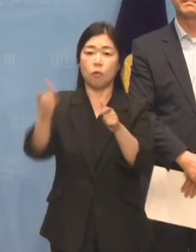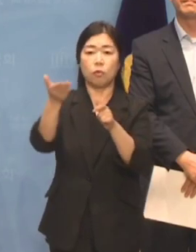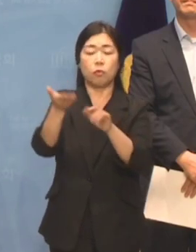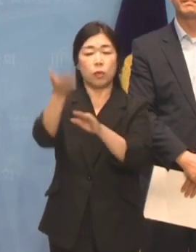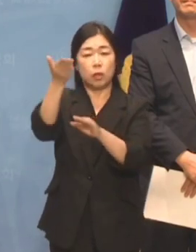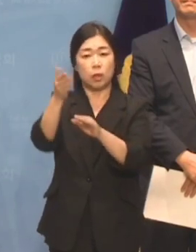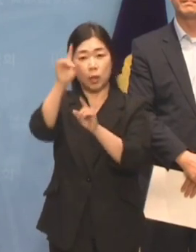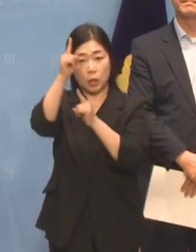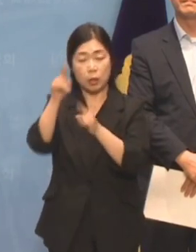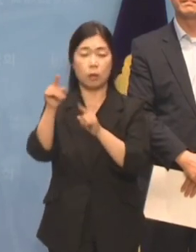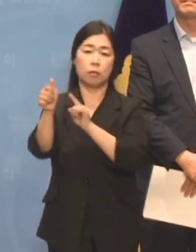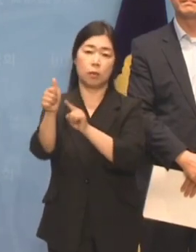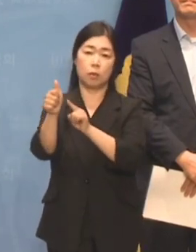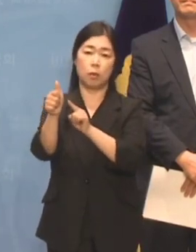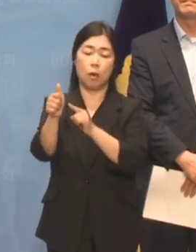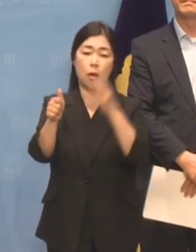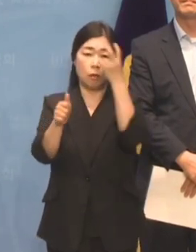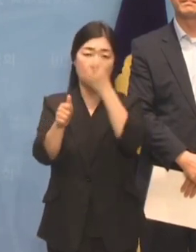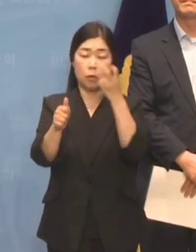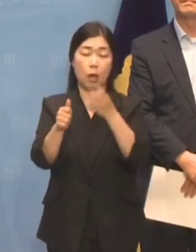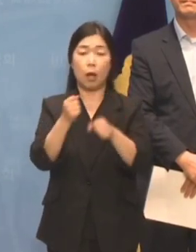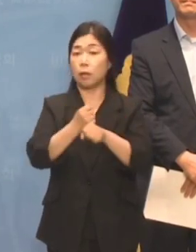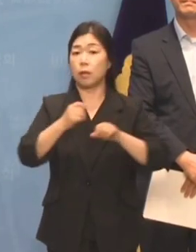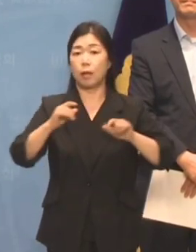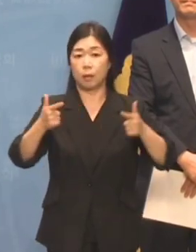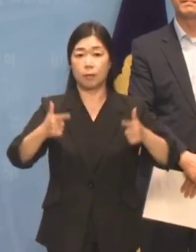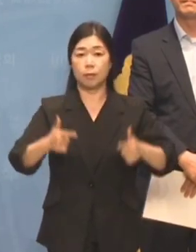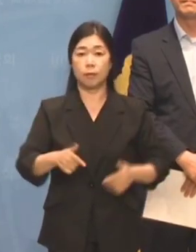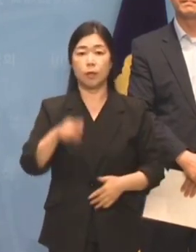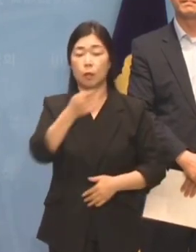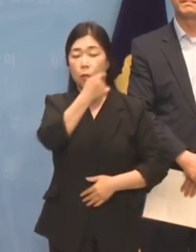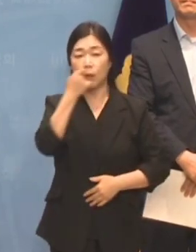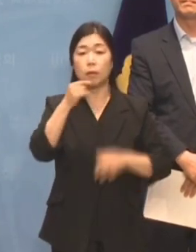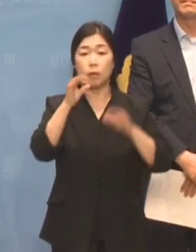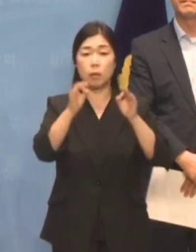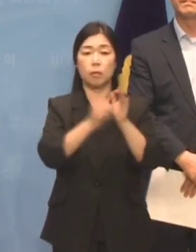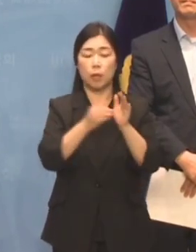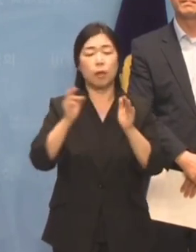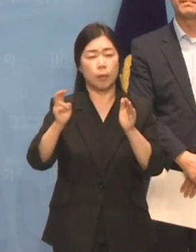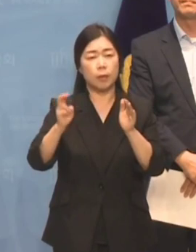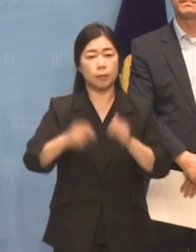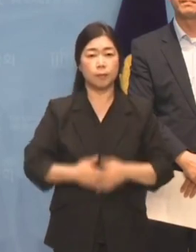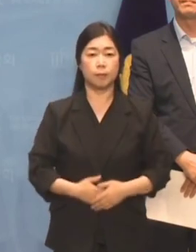있는 이동관 수석도 전혀 수사가 이루어지지 않은 것으로 보입니다.